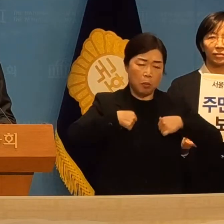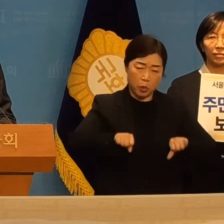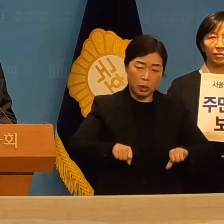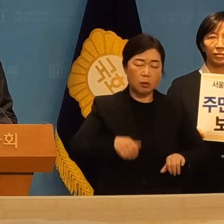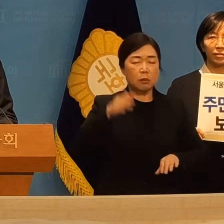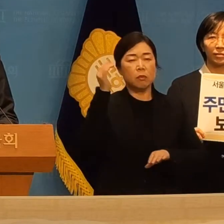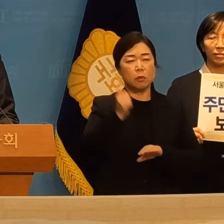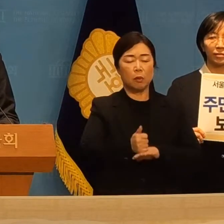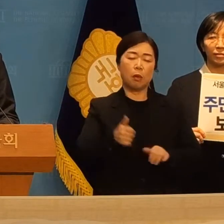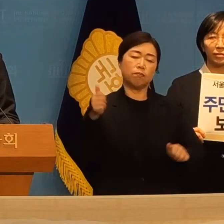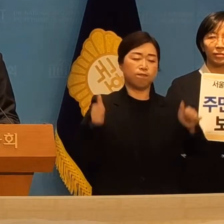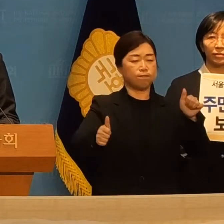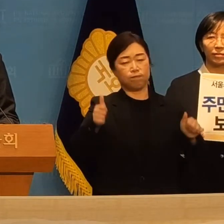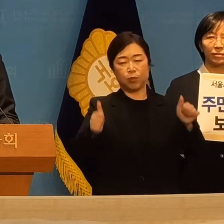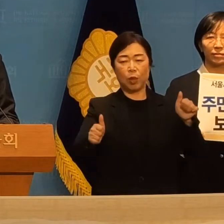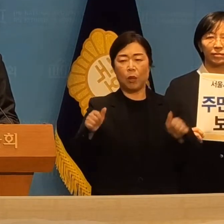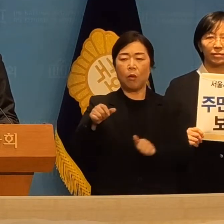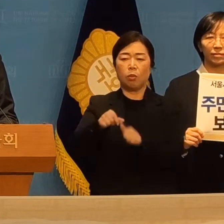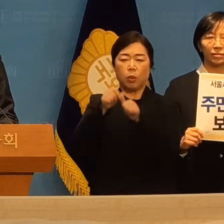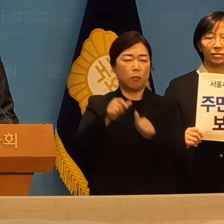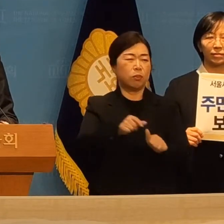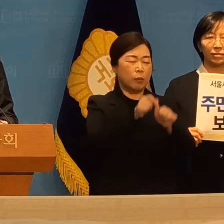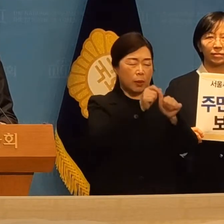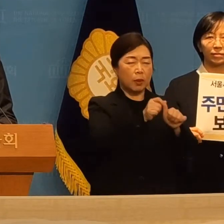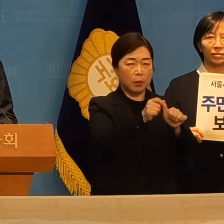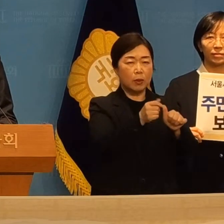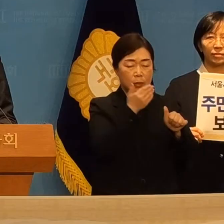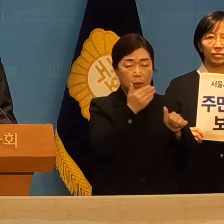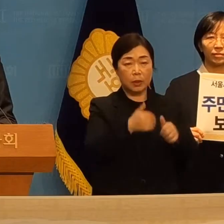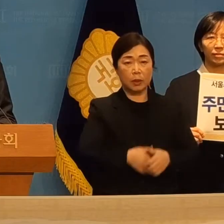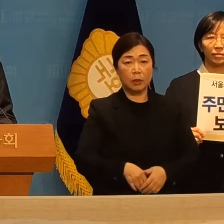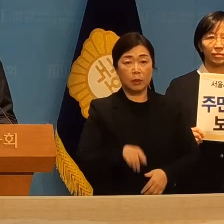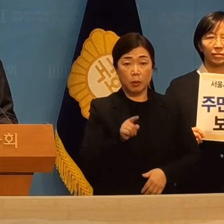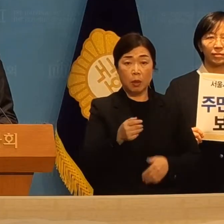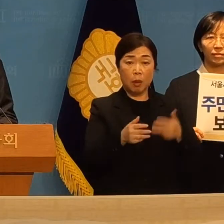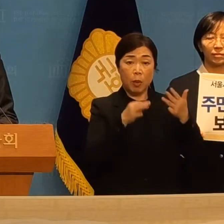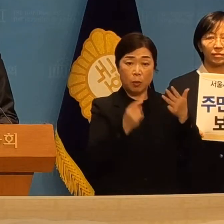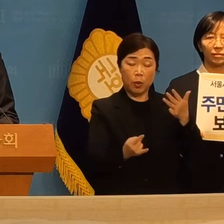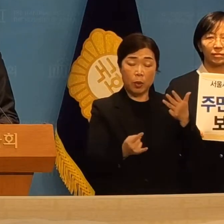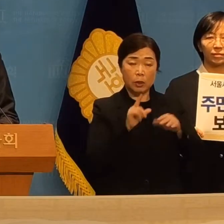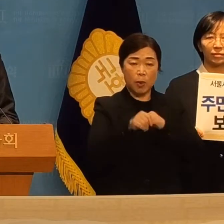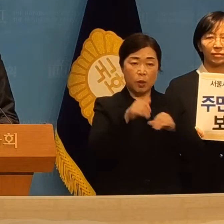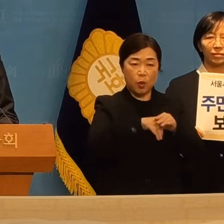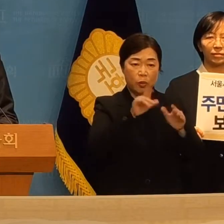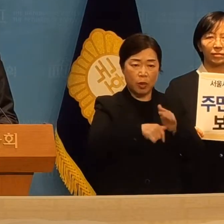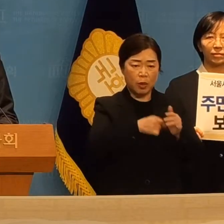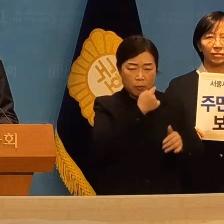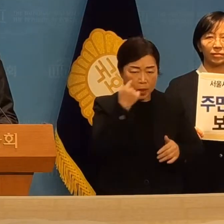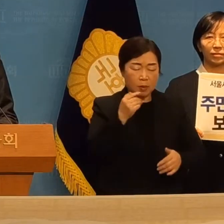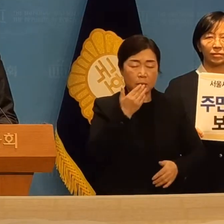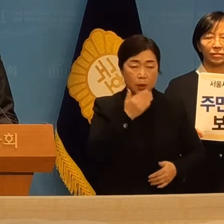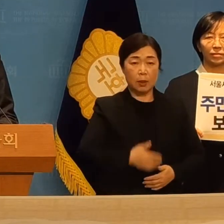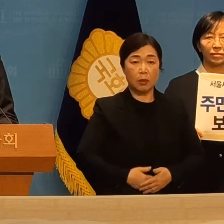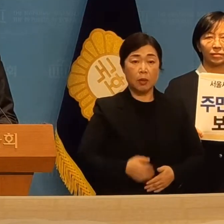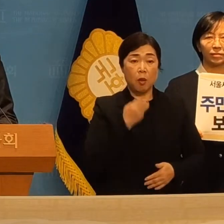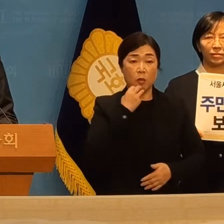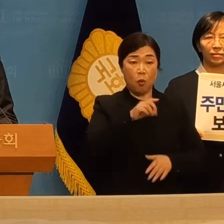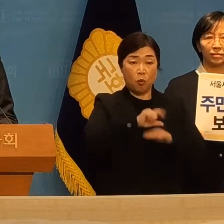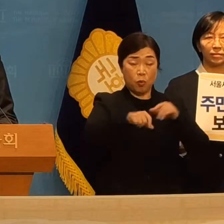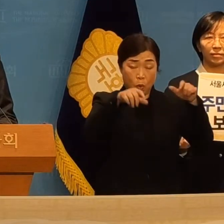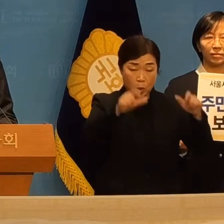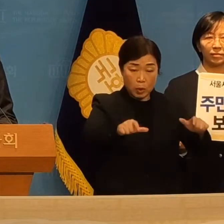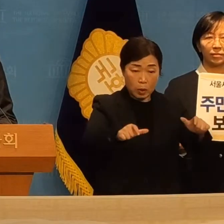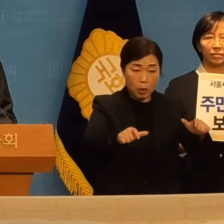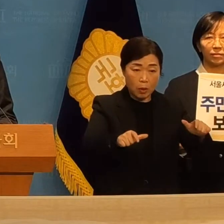됩니다. 그 폐해는 지난 8회 지방선거에서 드러났습니다. 서울 전역에서